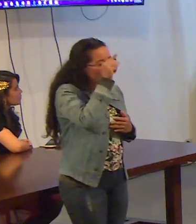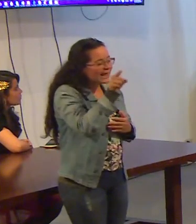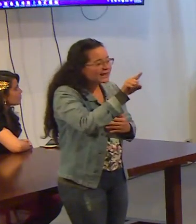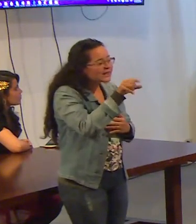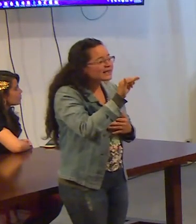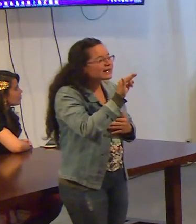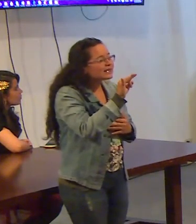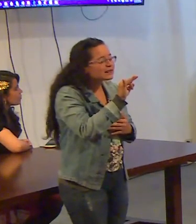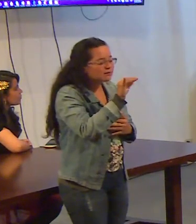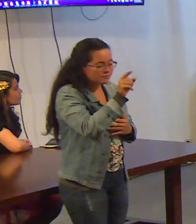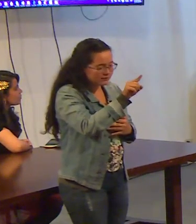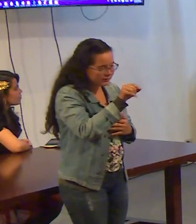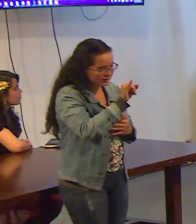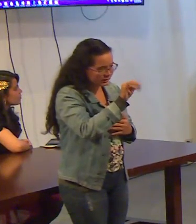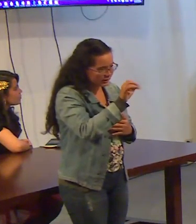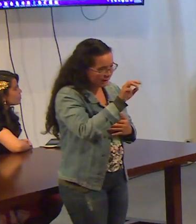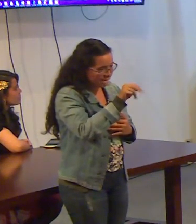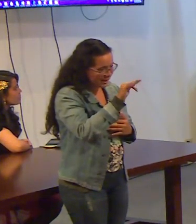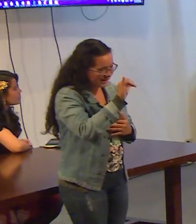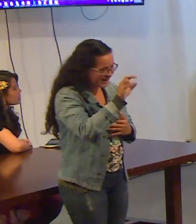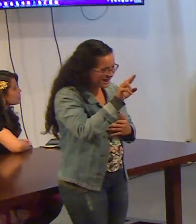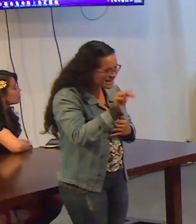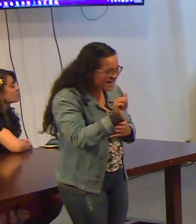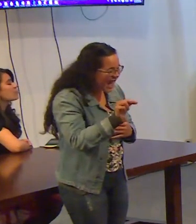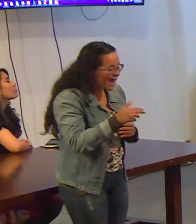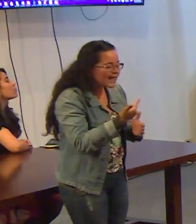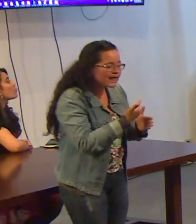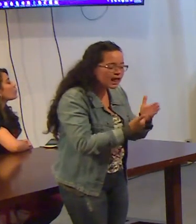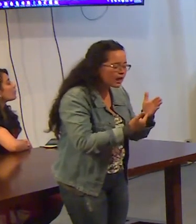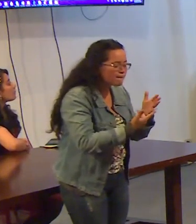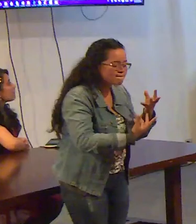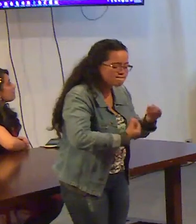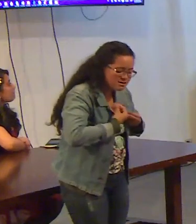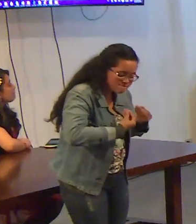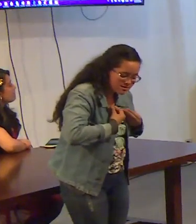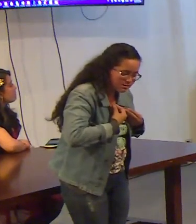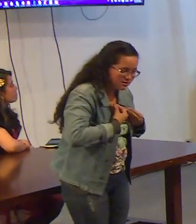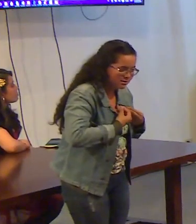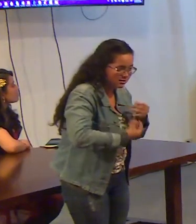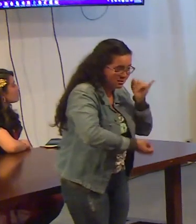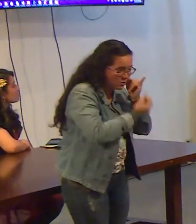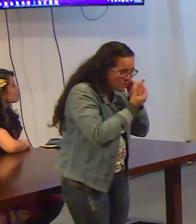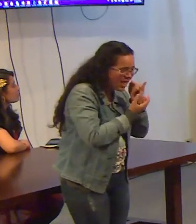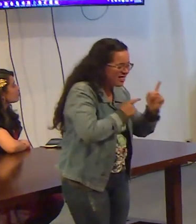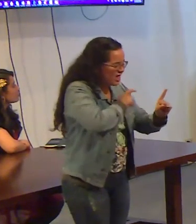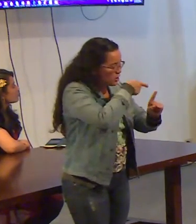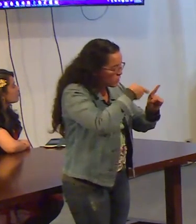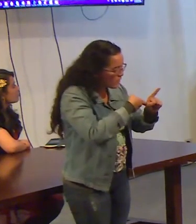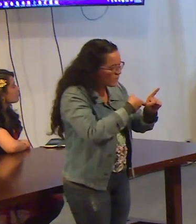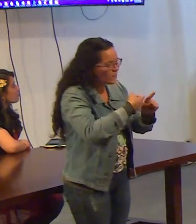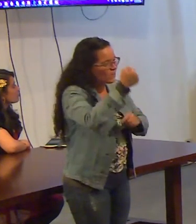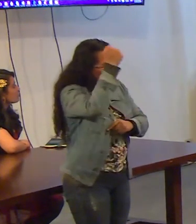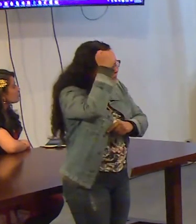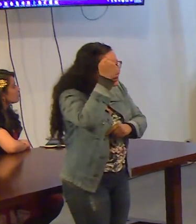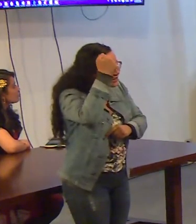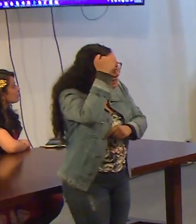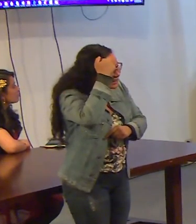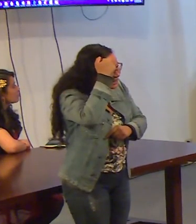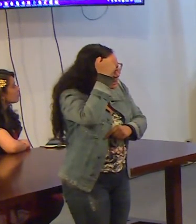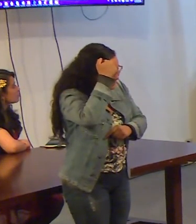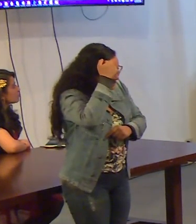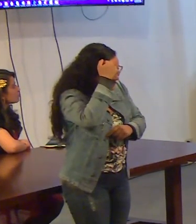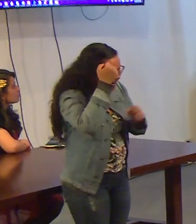vive en lo pedagógico, y creo que desde ese rol educativo, desde ser profesores, desde ser